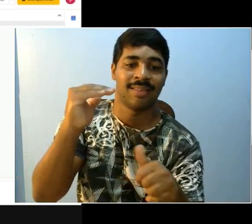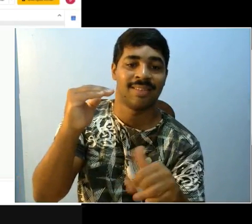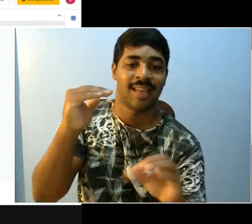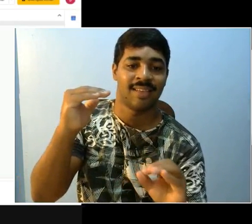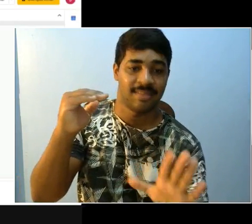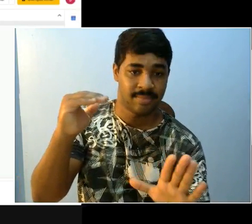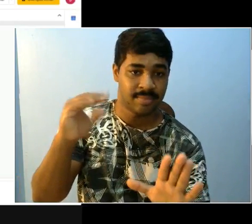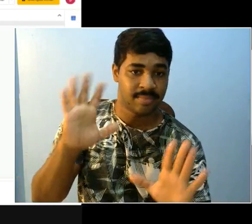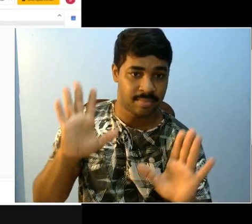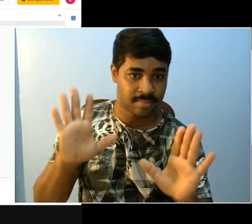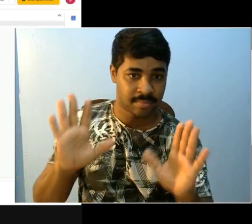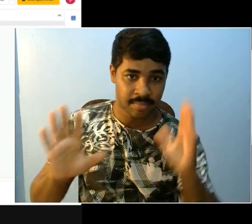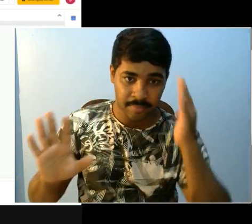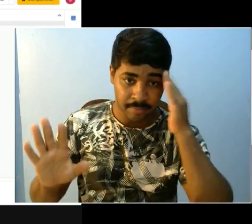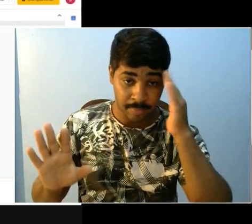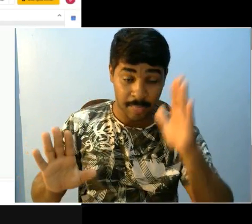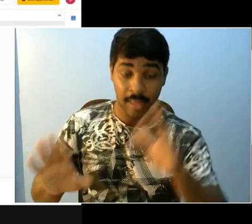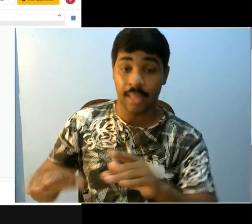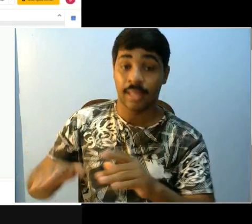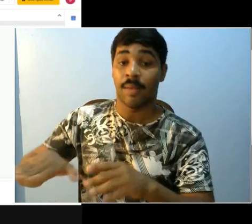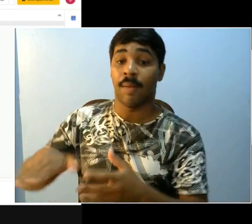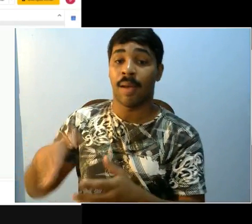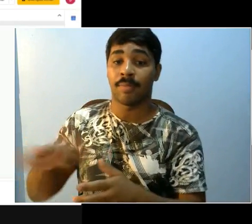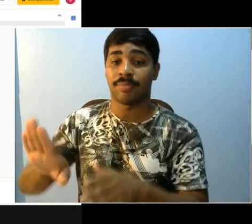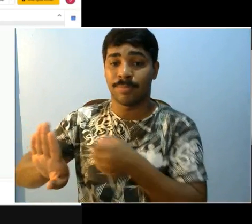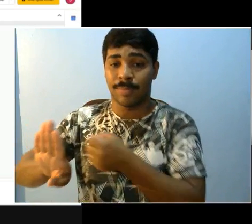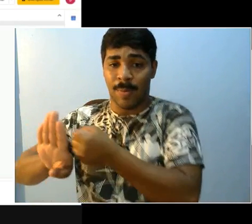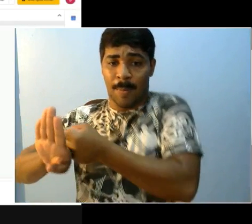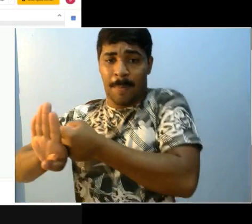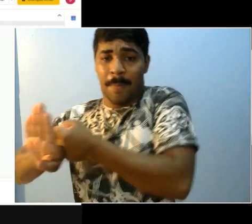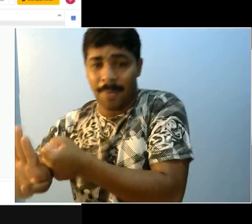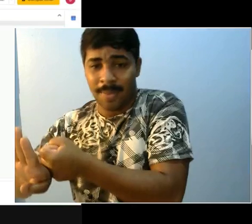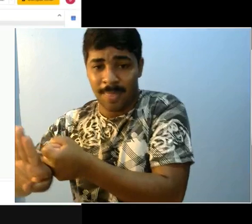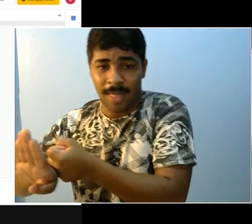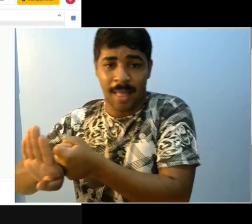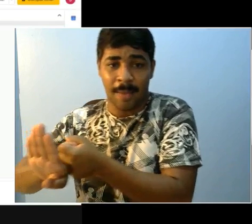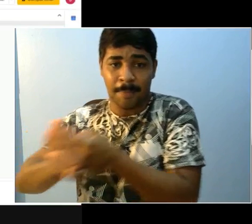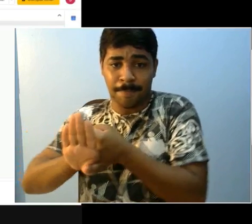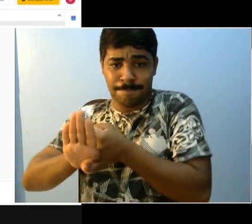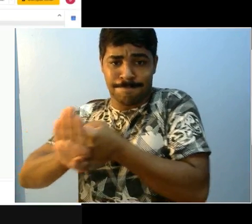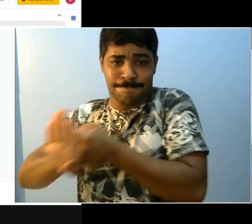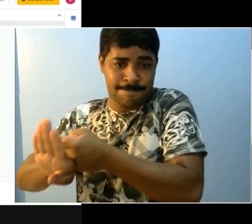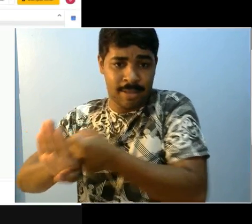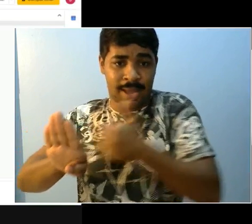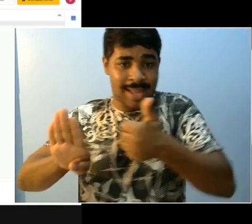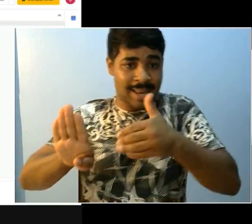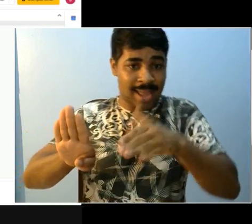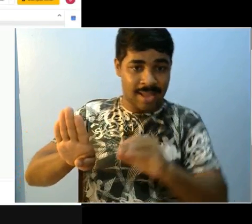vai responder com o valor do que ele recebeu, 10.